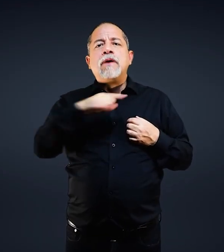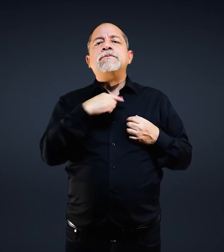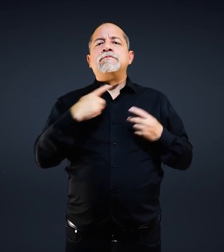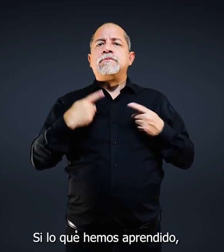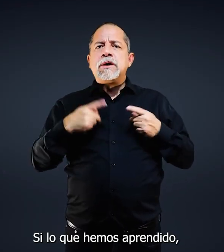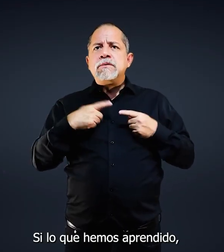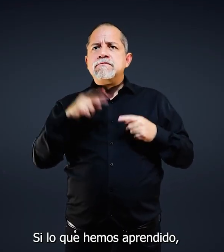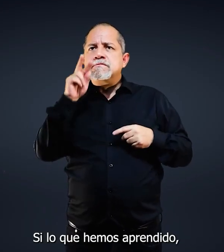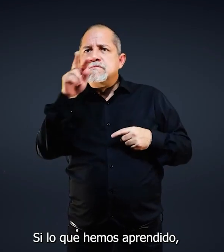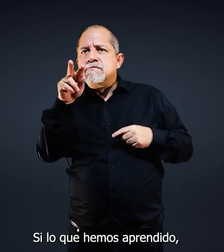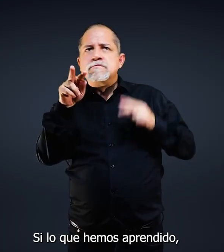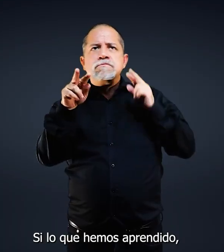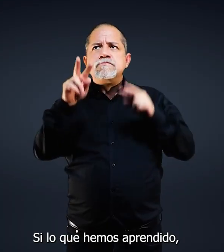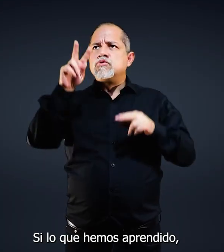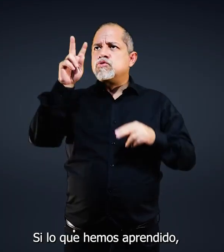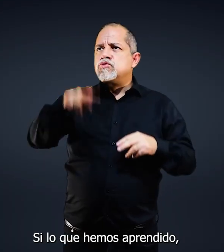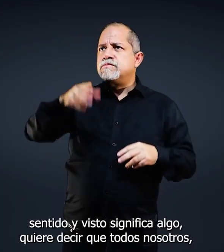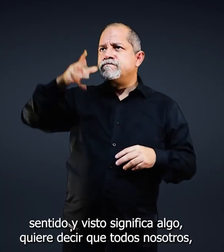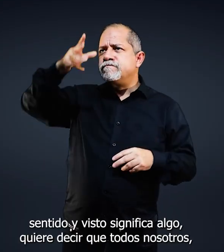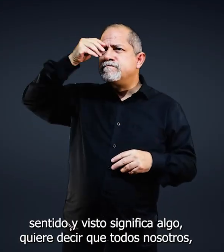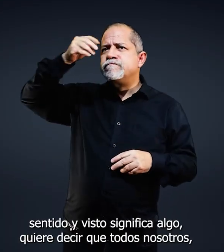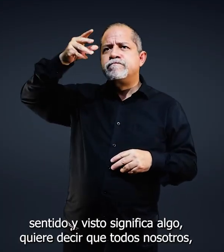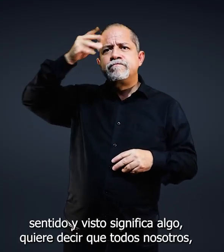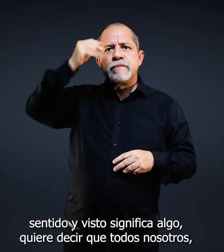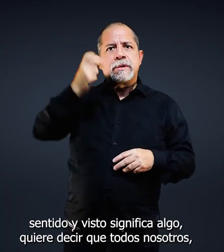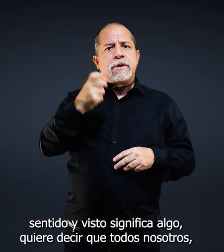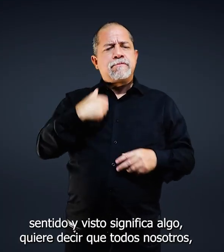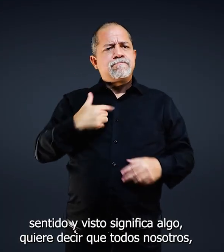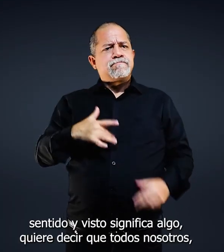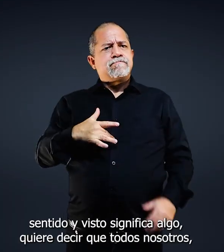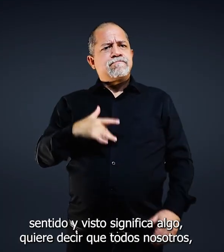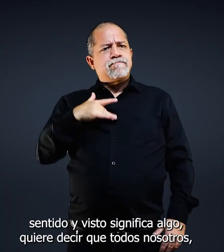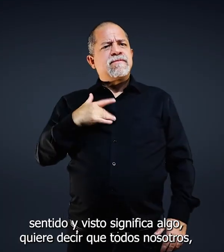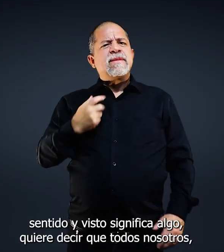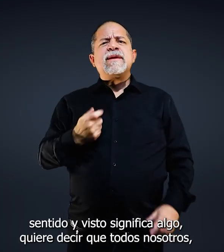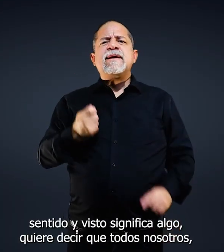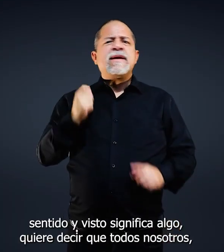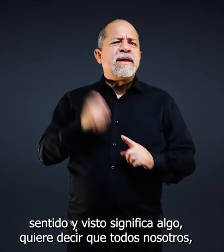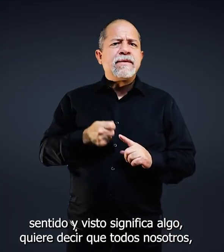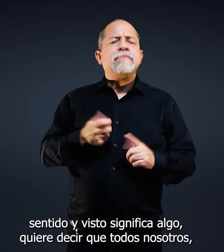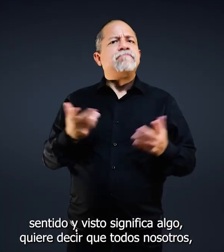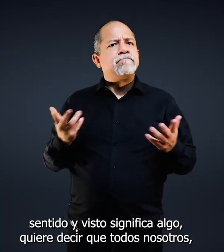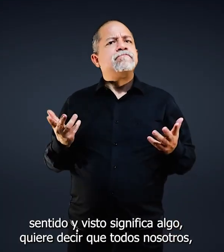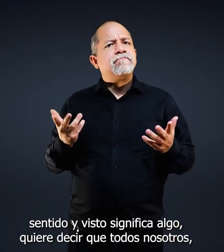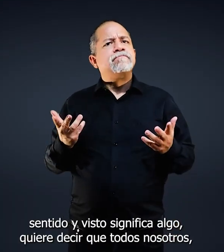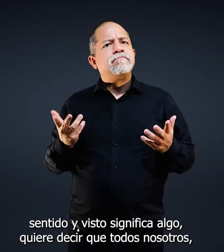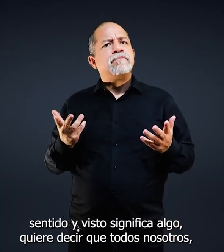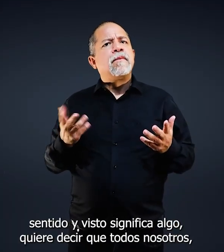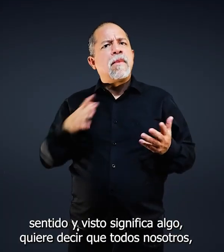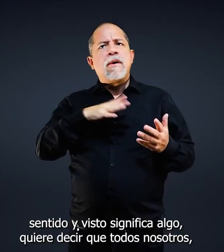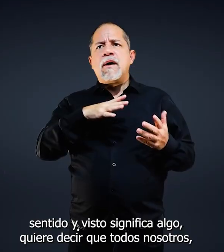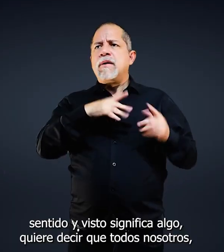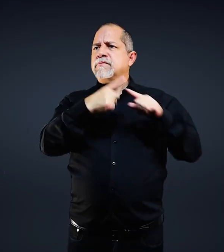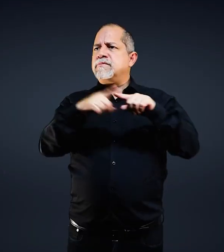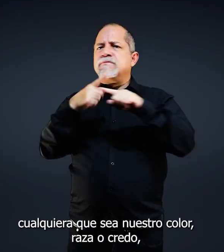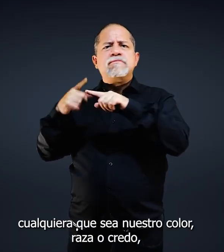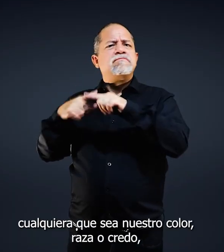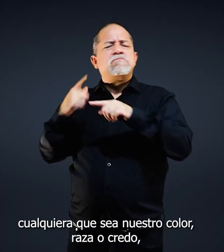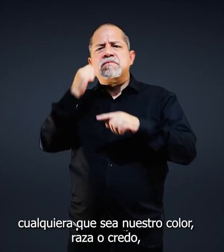Si lo que hemos aprendido, sentido y visto significa algo, quiere decir que todos nosotros, cualquiera que sea